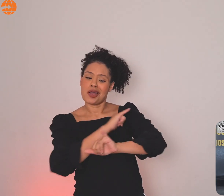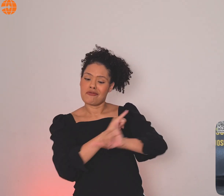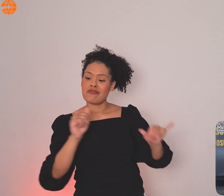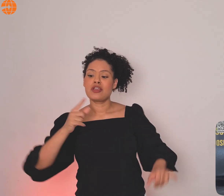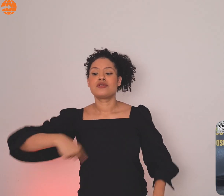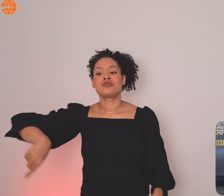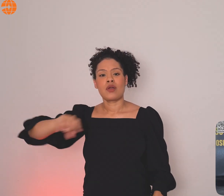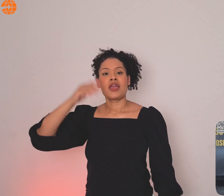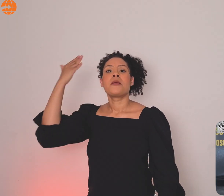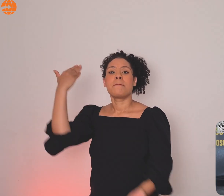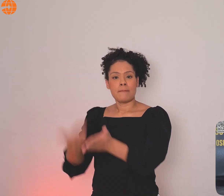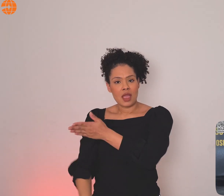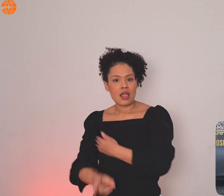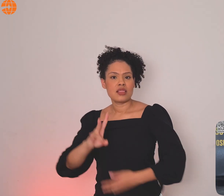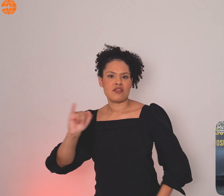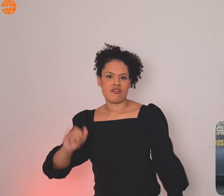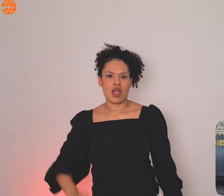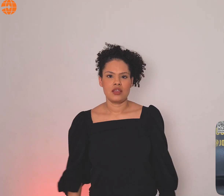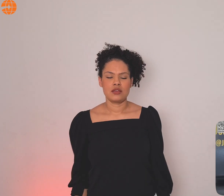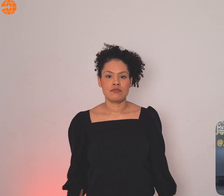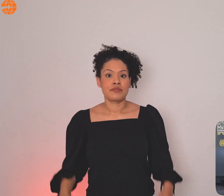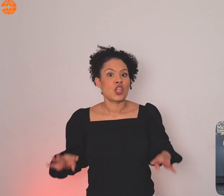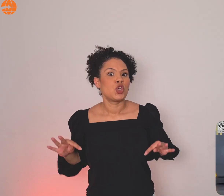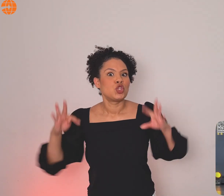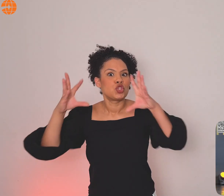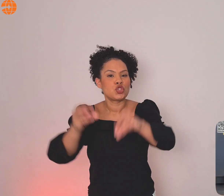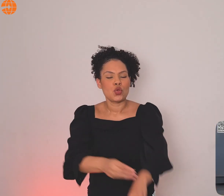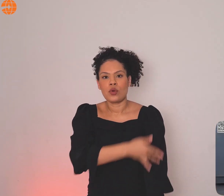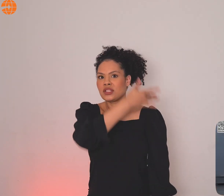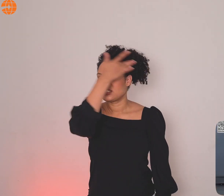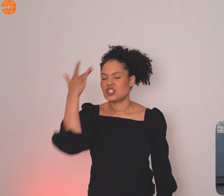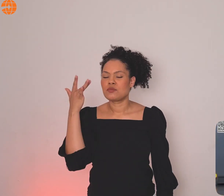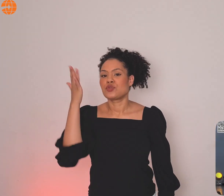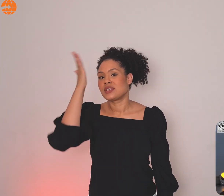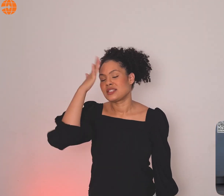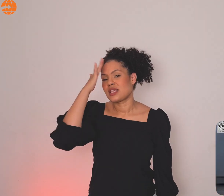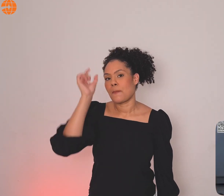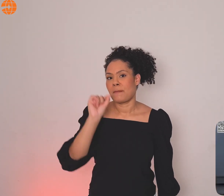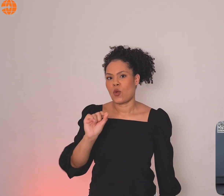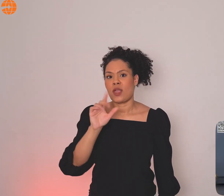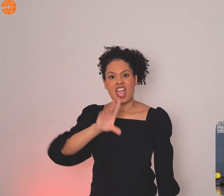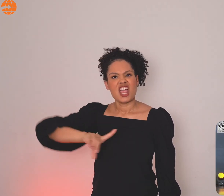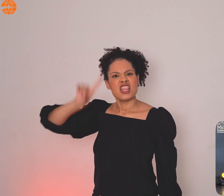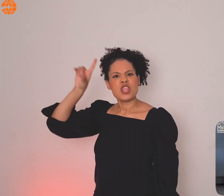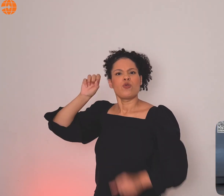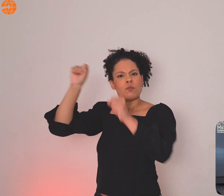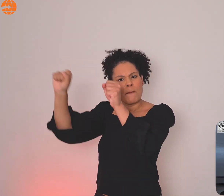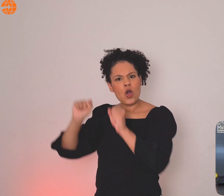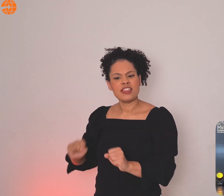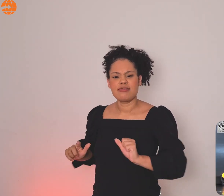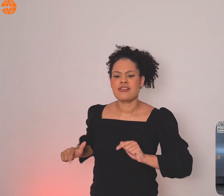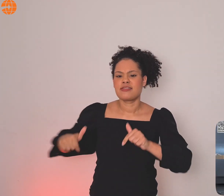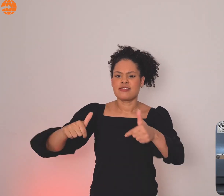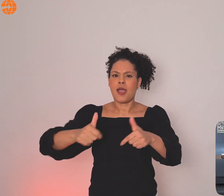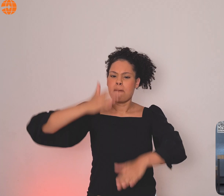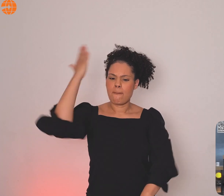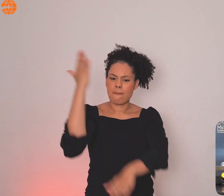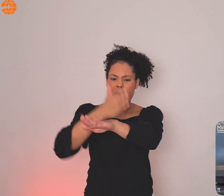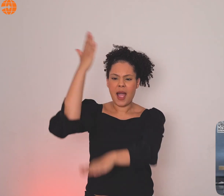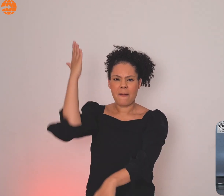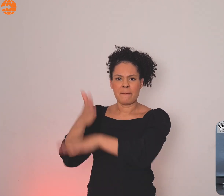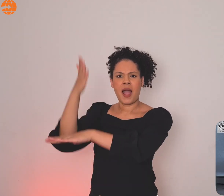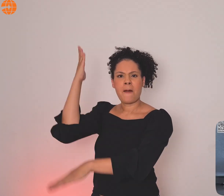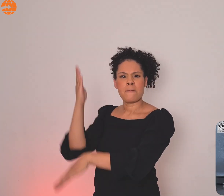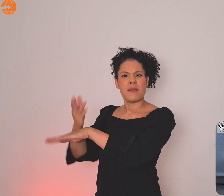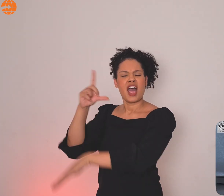um Deus que funciona, um Deus que acontece, um Deus que realiza. Todo mundo vai saber